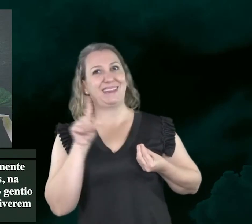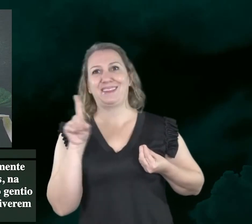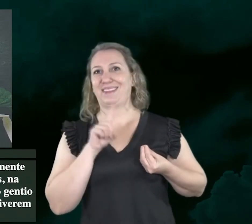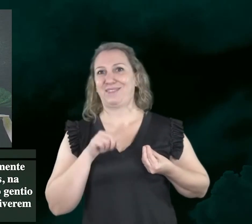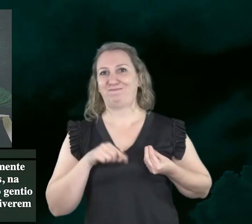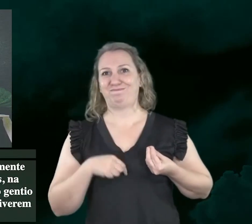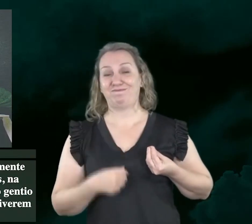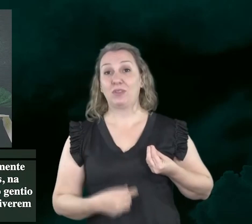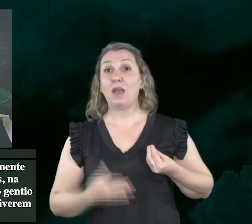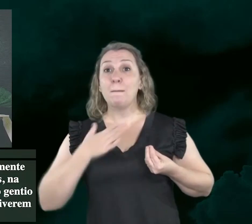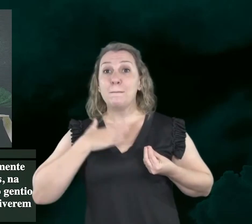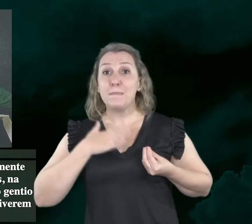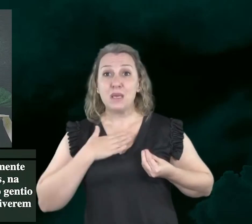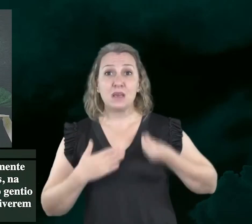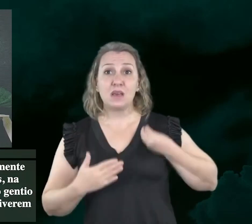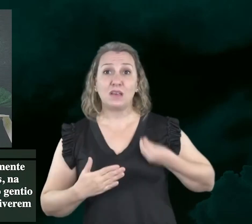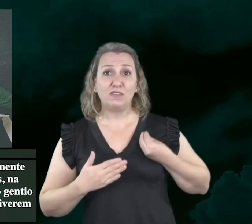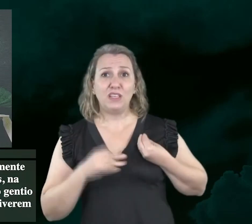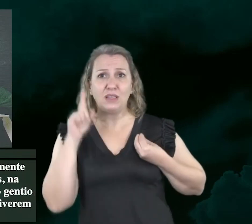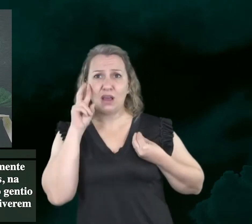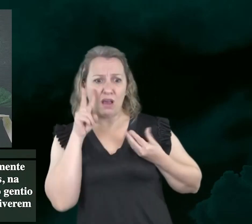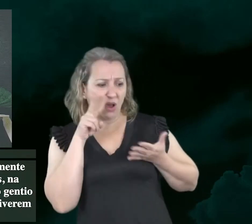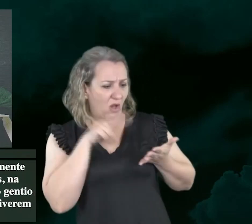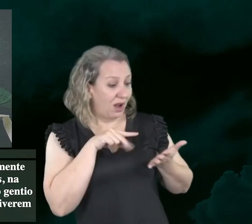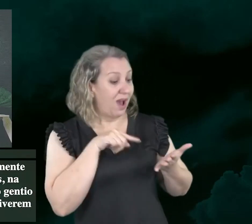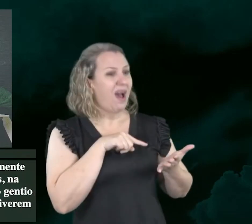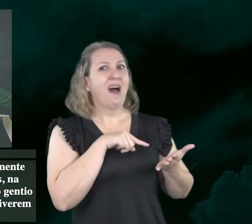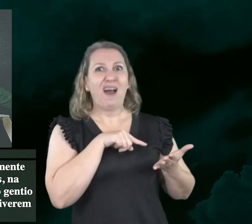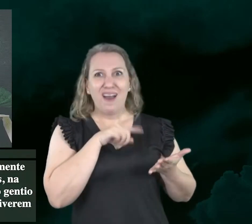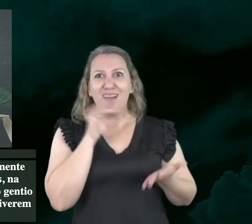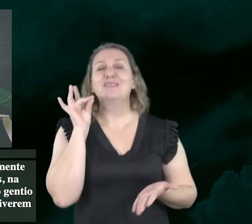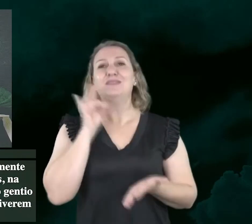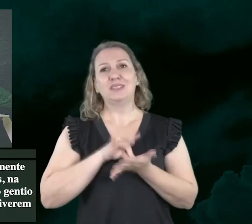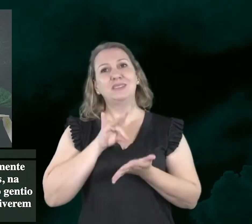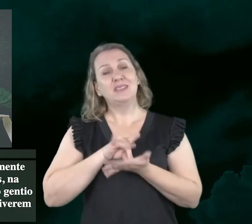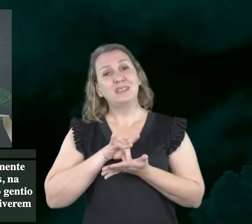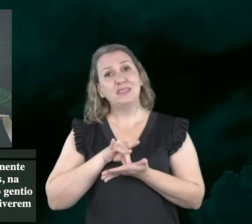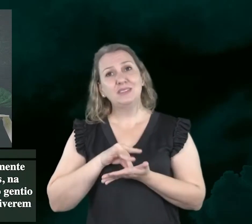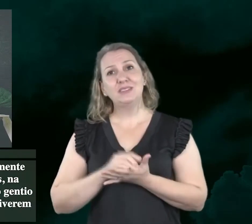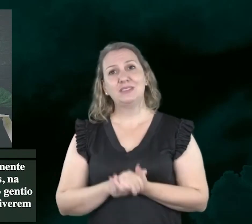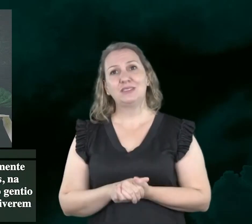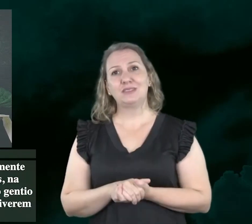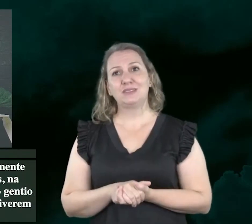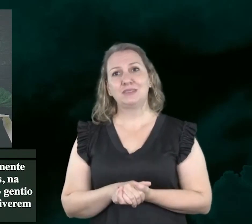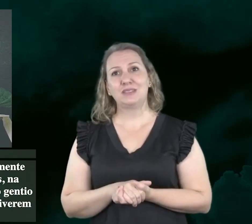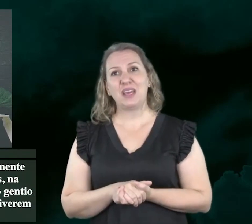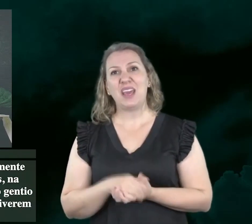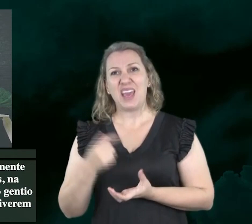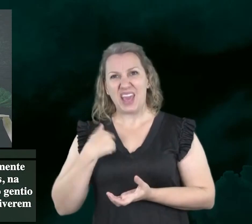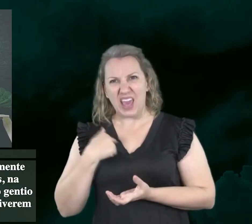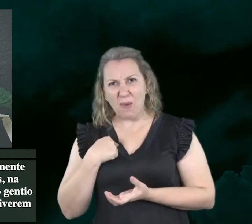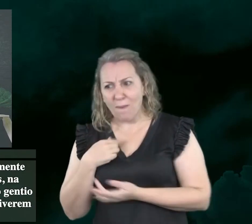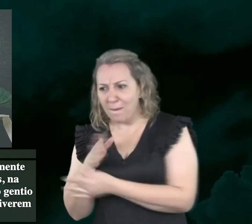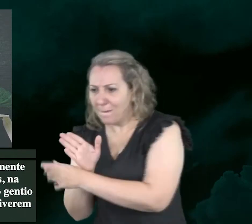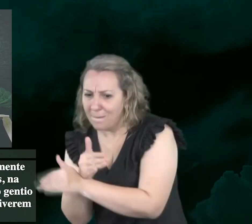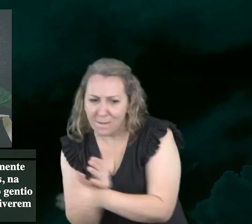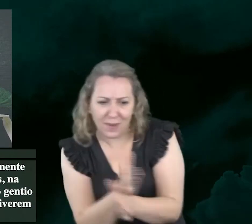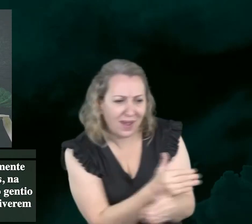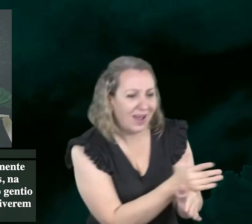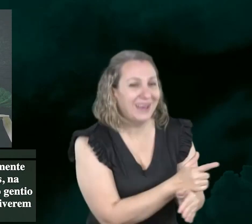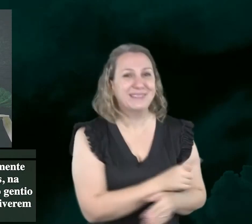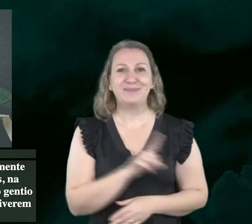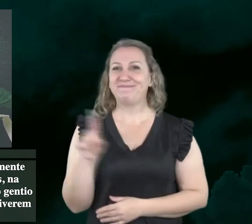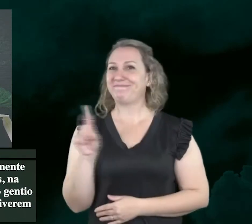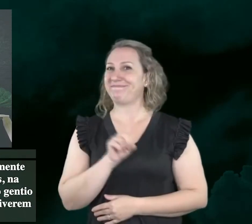Então, graças a Deus, nós temos a verdade. Irmão, eu dou graças a Deus que nós temos referência. Eu não estou perdido, eu tenho referência, e Deus é